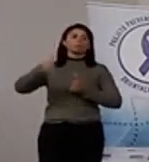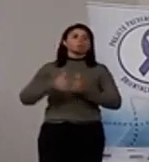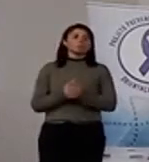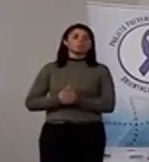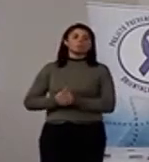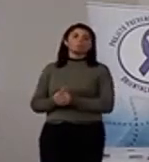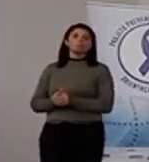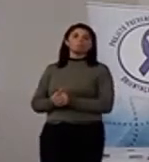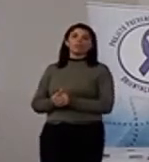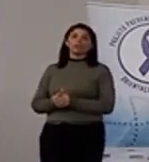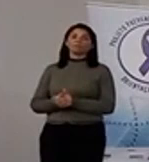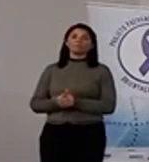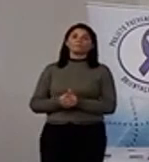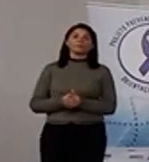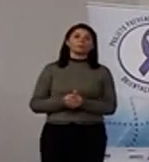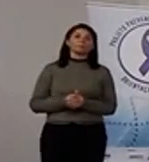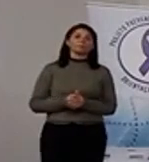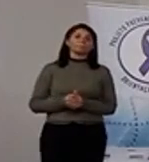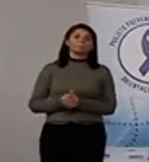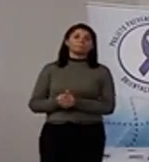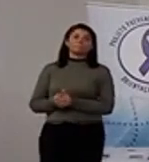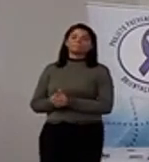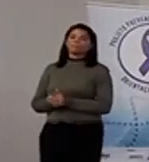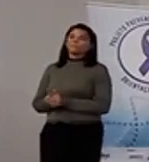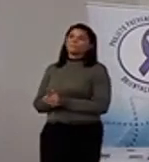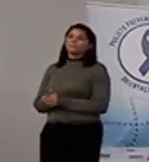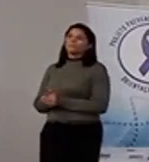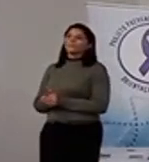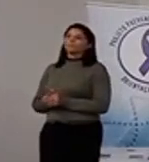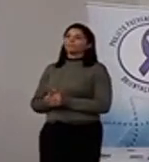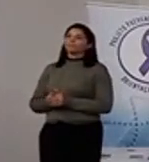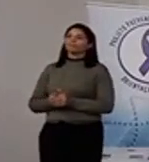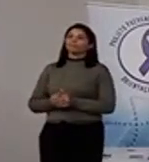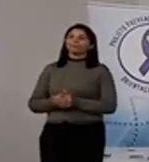Beleza? Eu acho que isso é fácil, né?